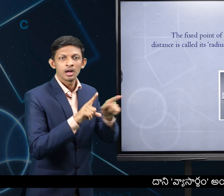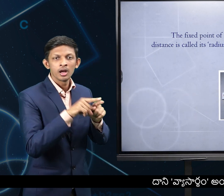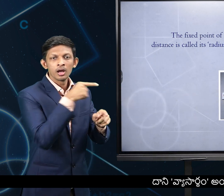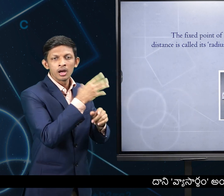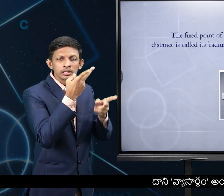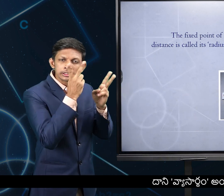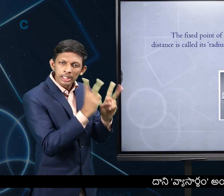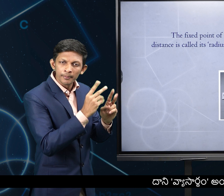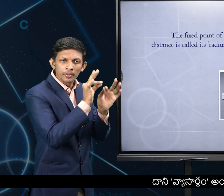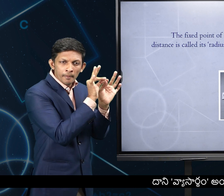దాని వ్యాసార్థం అంటారు.